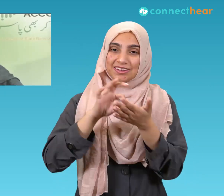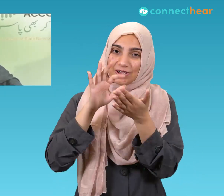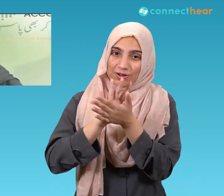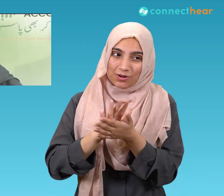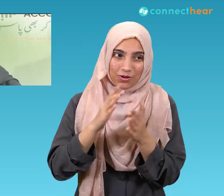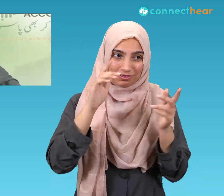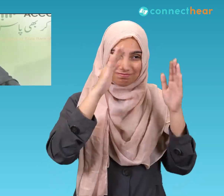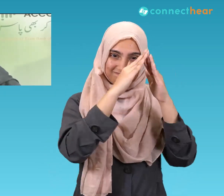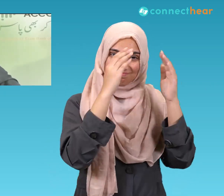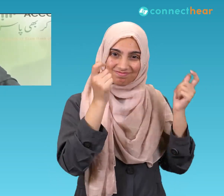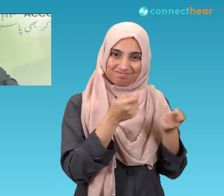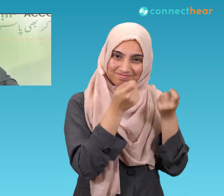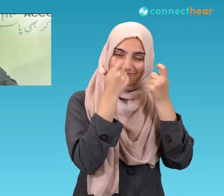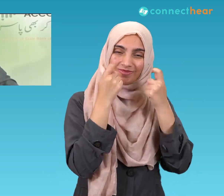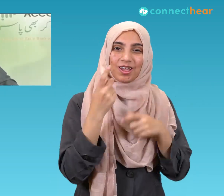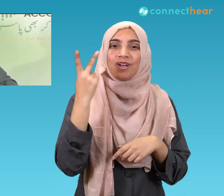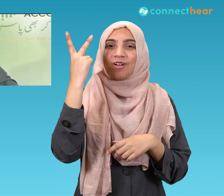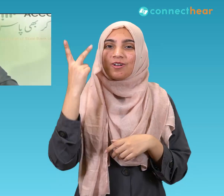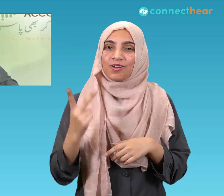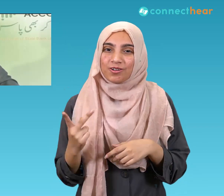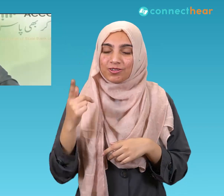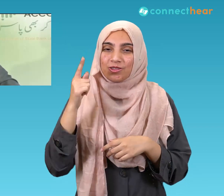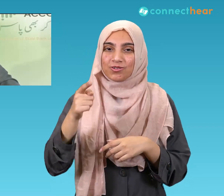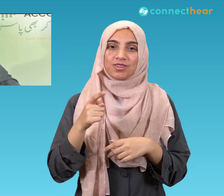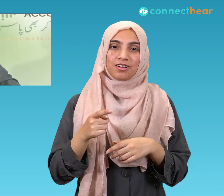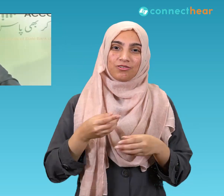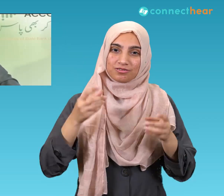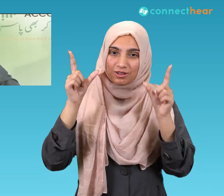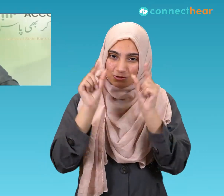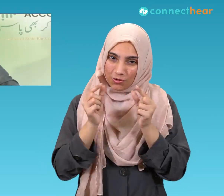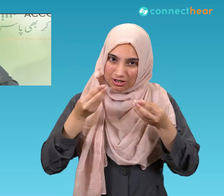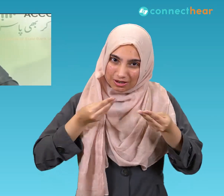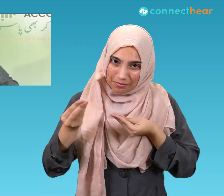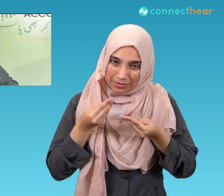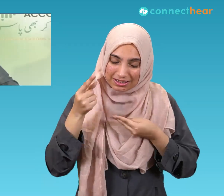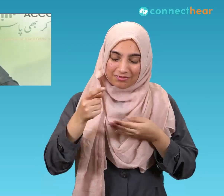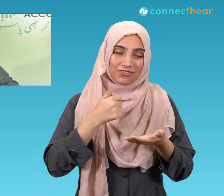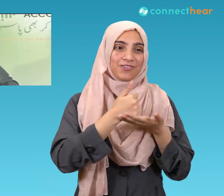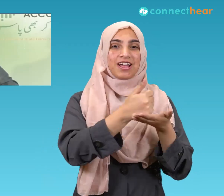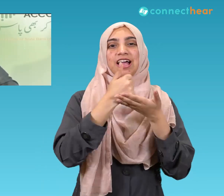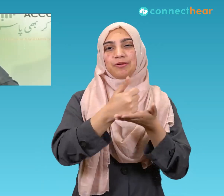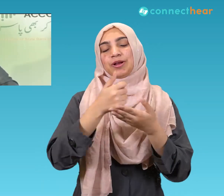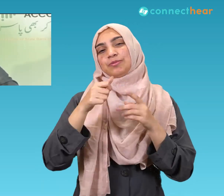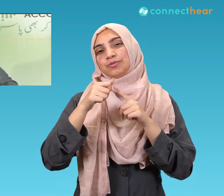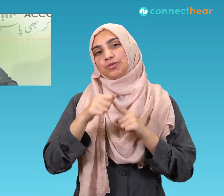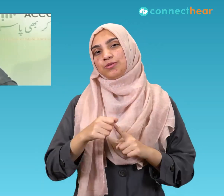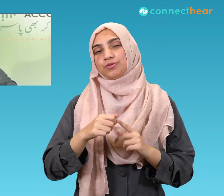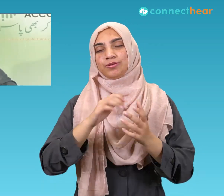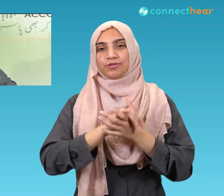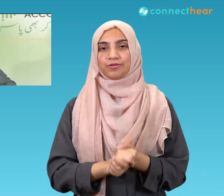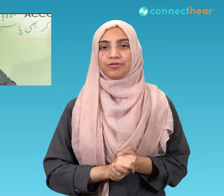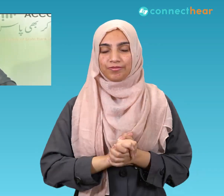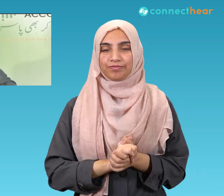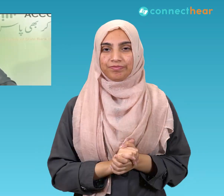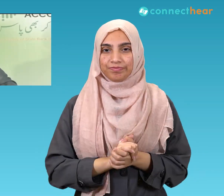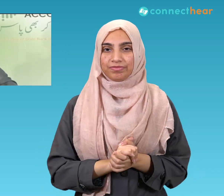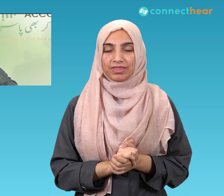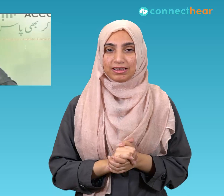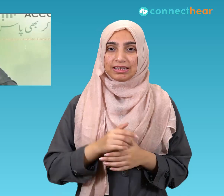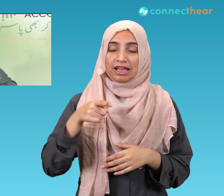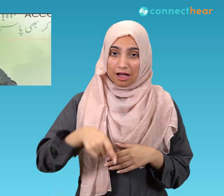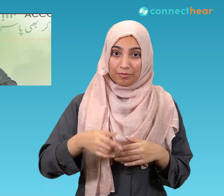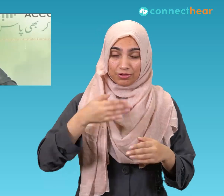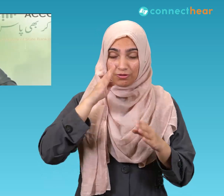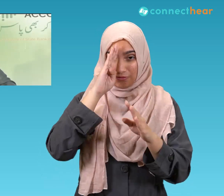تو یہ بڑا امپورٹنٹ ٹائم ہے, پاکستان کا ایک کروشل ٹائم ہے ہسٹری میں کہ اگر ہم جس طرف اب ہم اپنا جو